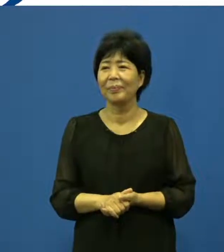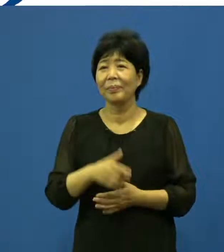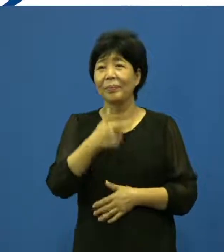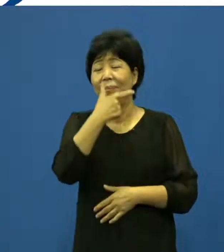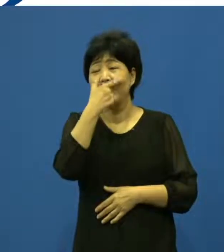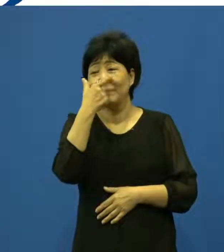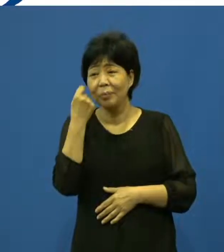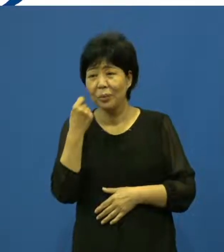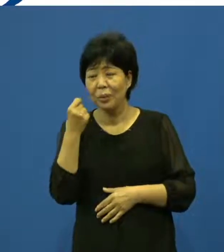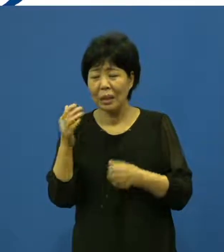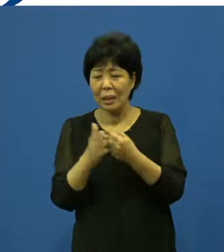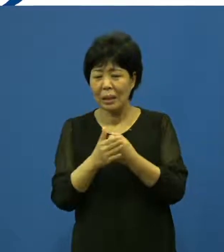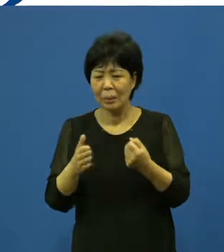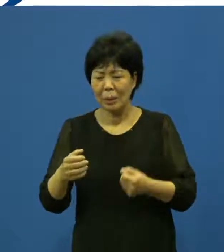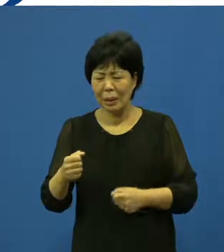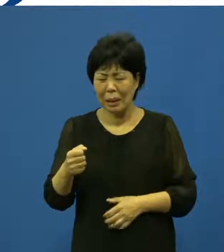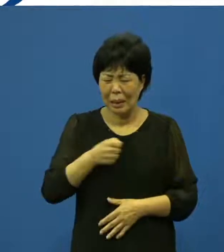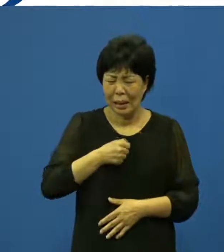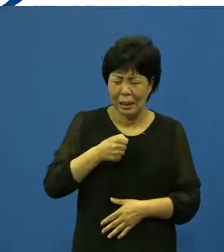부족하다고 자각하지 마세요.